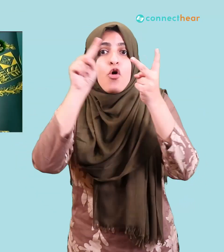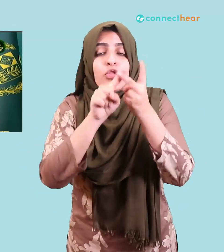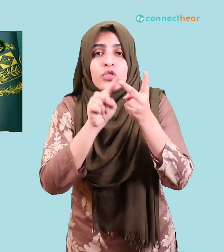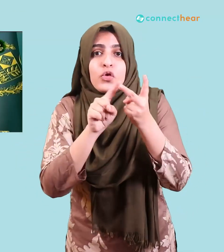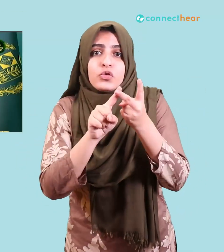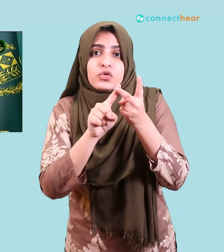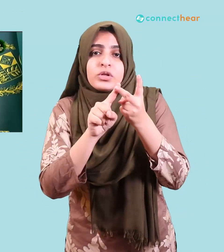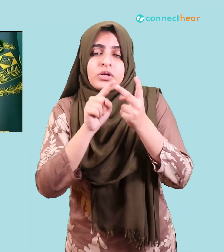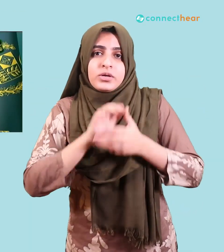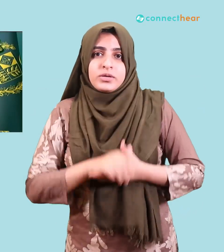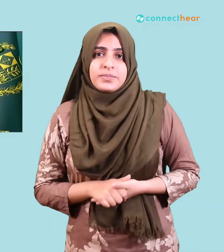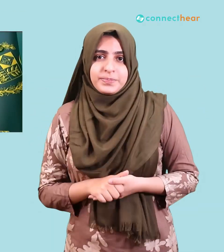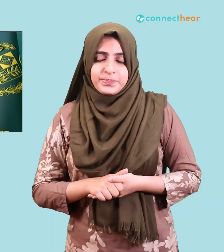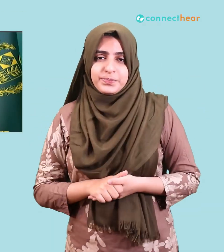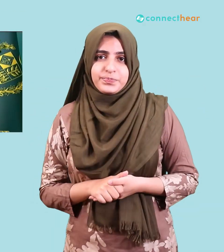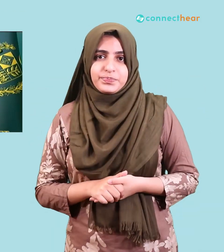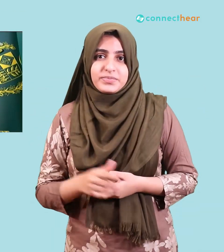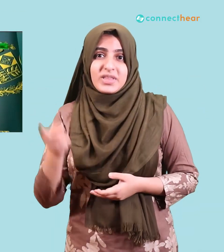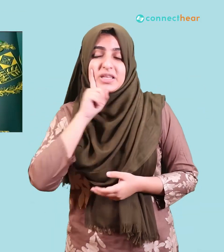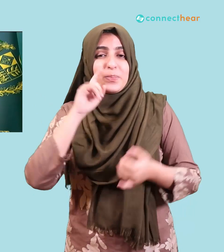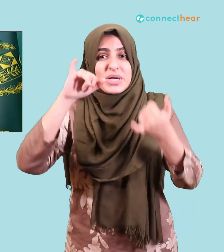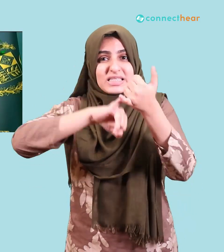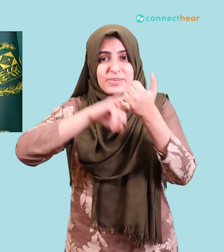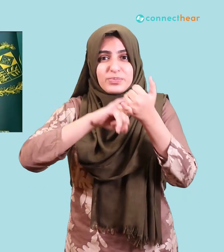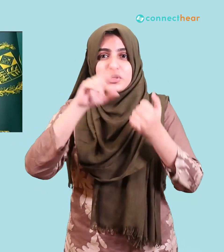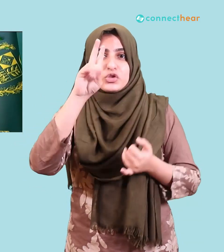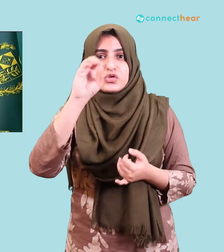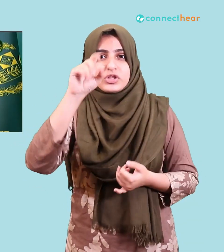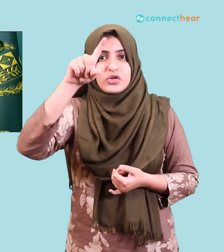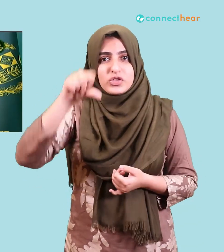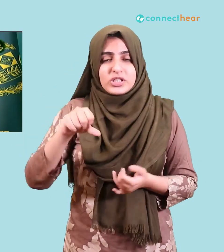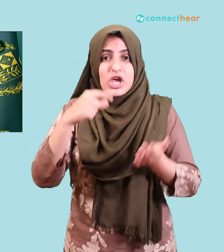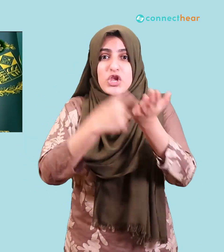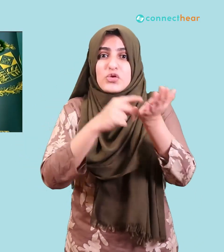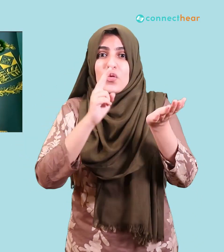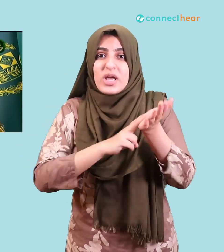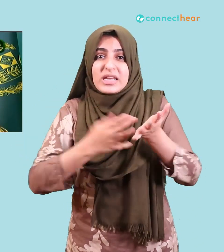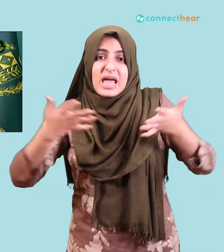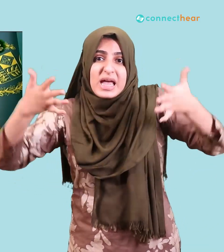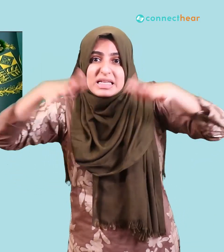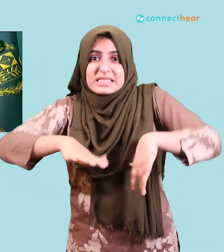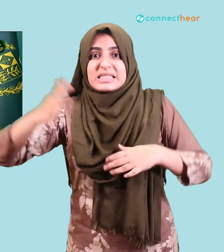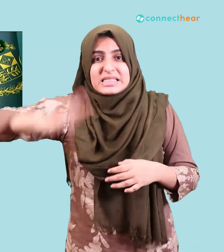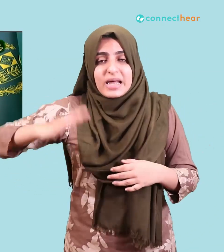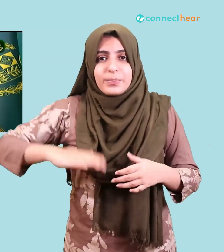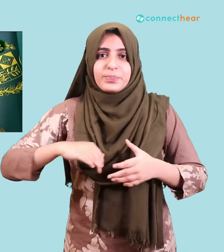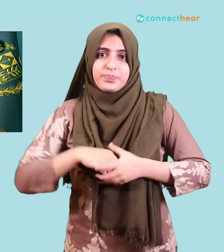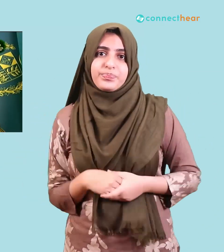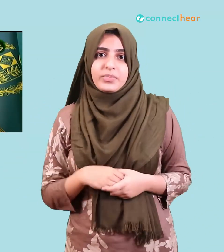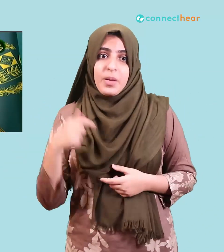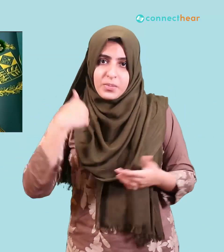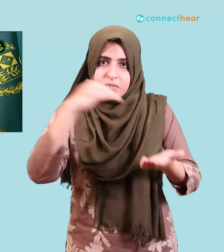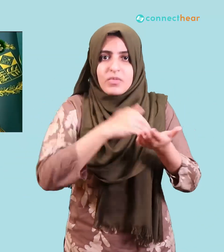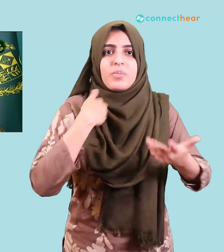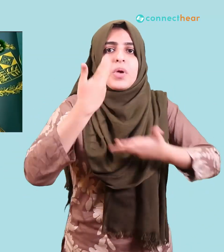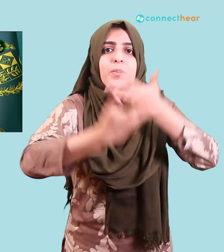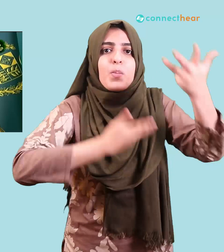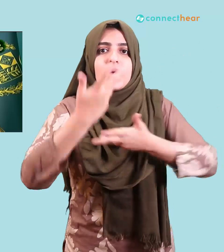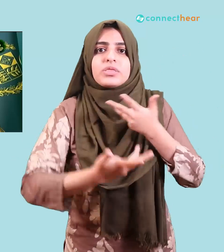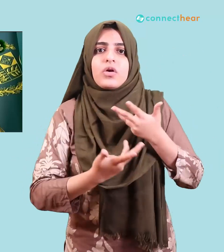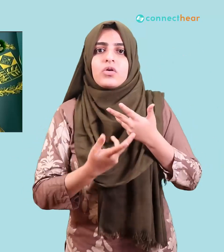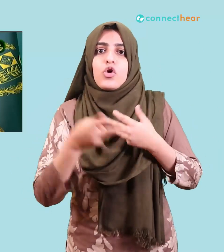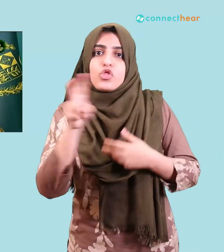پھر جب سپٹمبر 2019 میں یونائٹڈ نیشنز کی جنرل اسمبلی میں گیا، ادھر میں نے یہ اٹھایا، دونوں